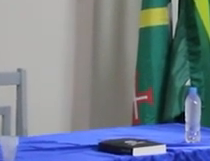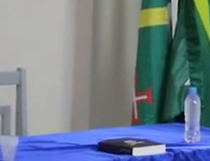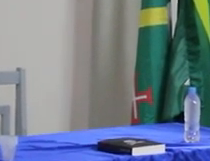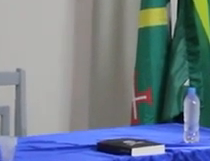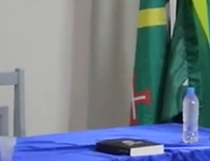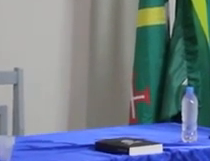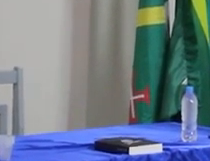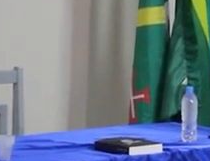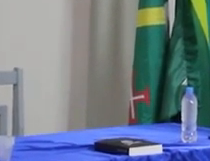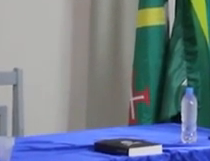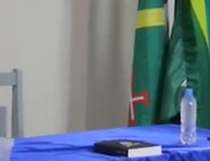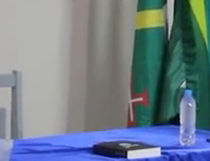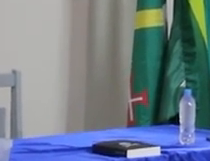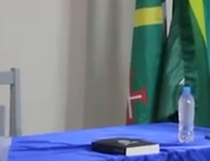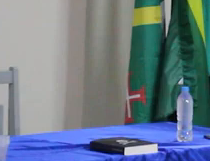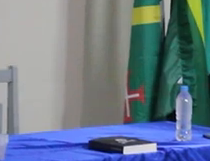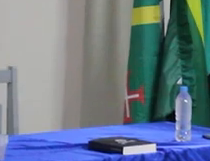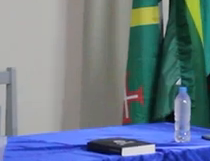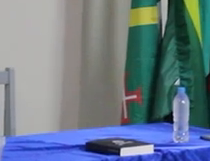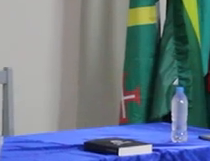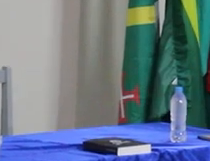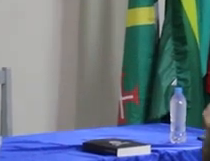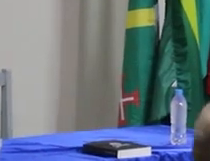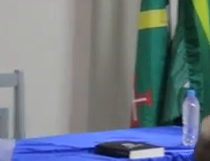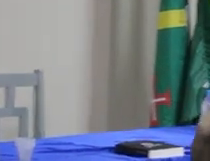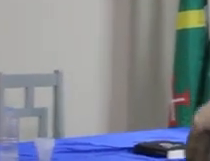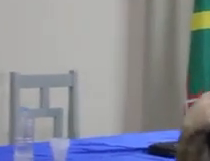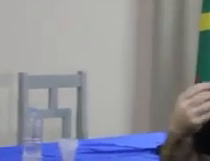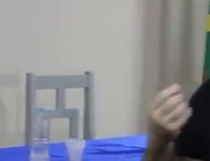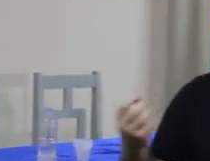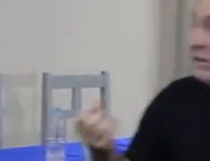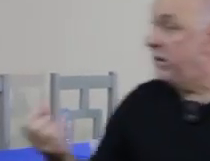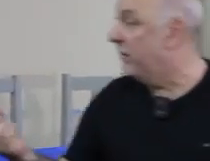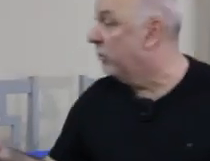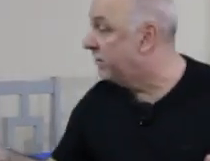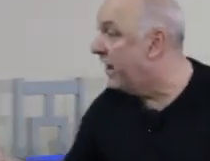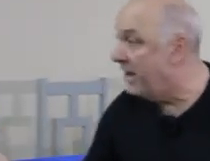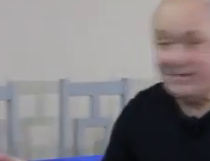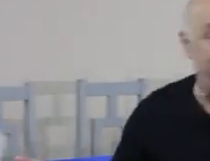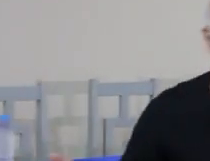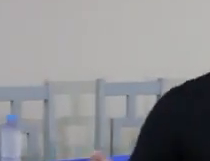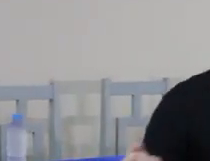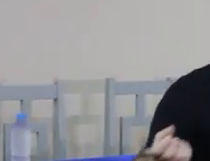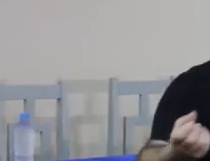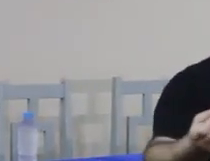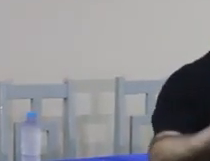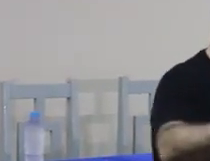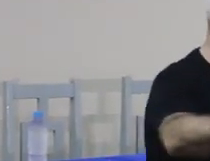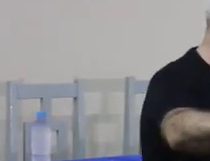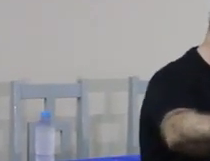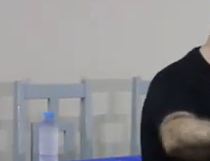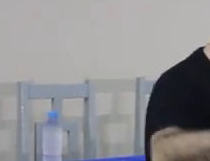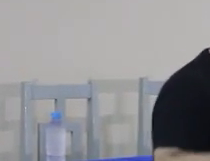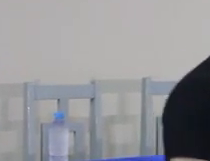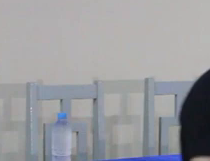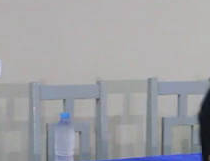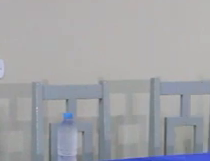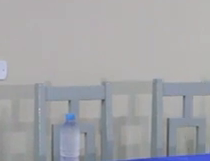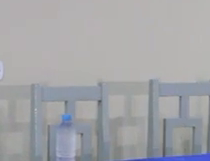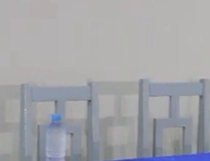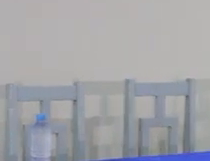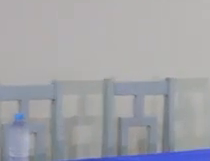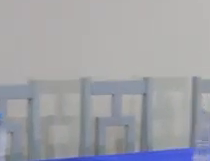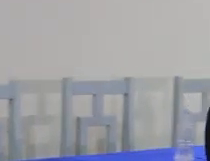valorização. E vocês, eu quero aplaudir a vocês que estão aqui hoje, que ficaram até